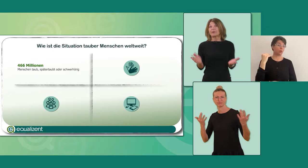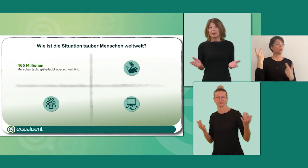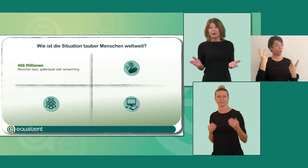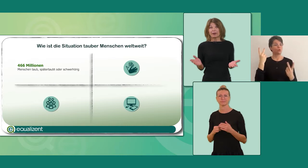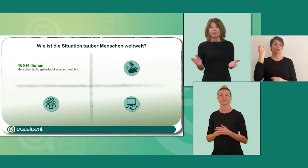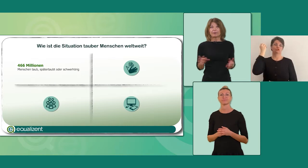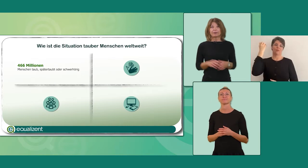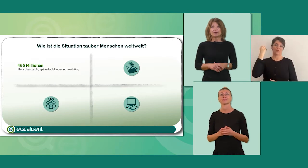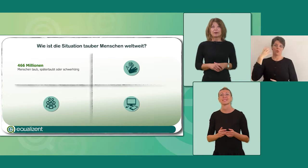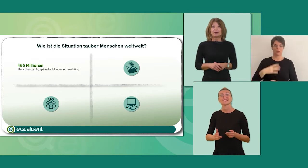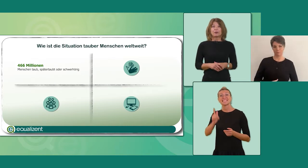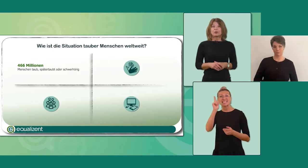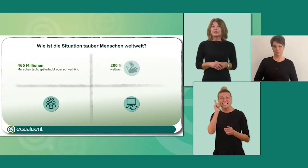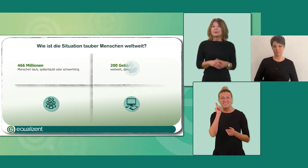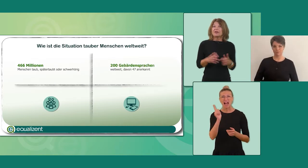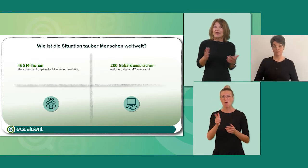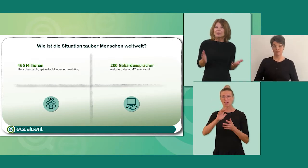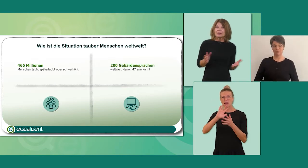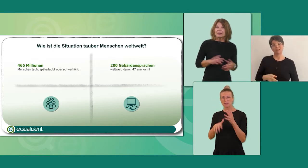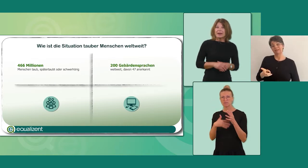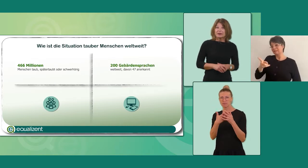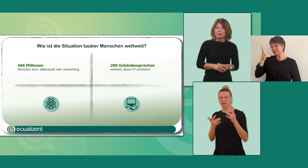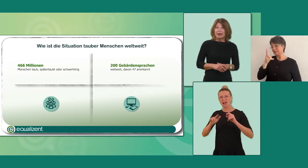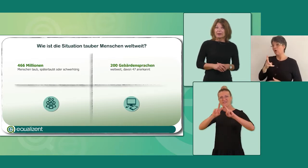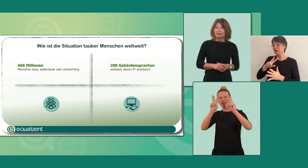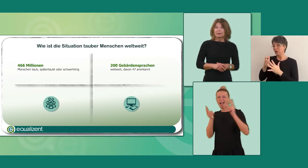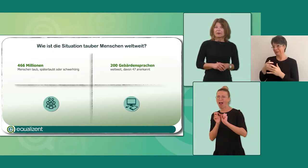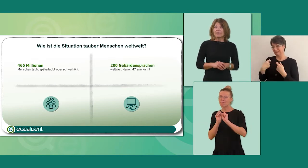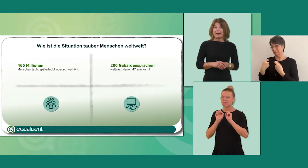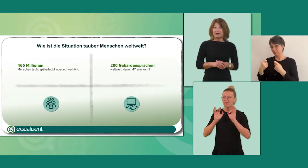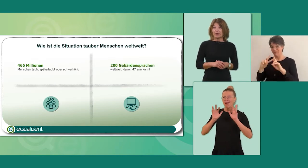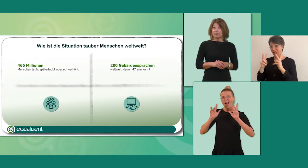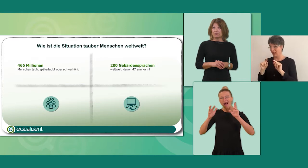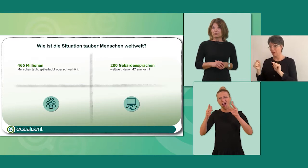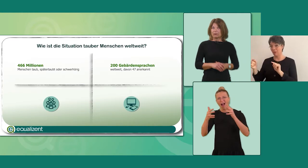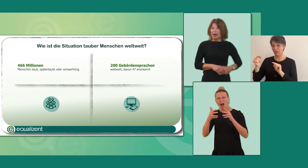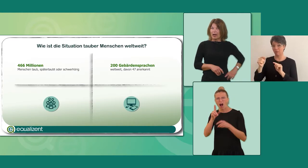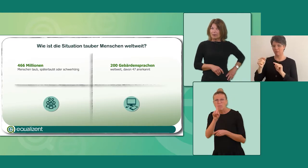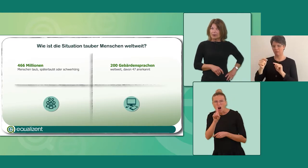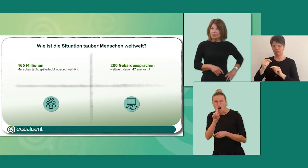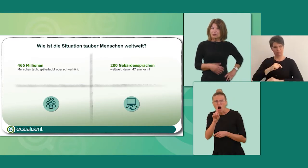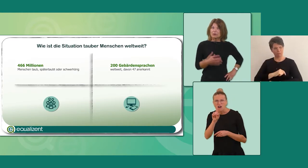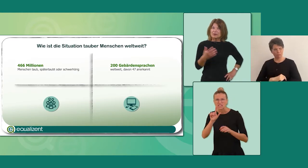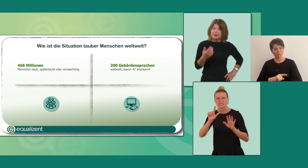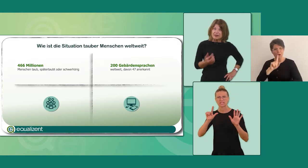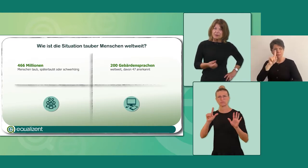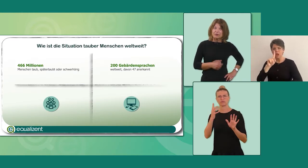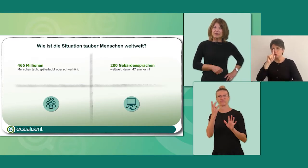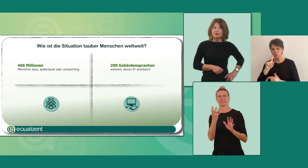oder schwerhörig. Und es gibt 200 Gebärdensprachen weltweit. Aber